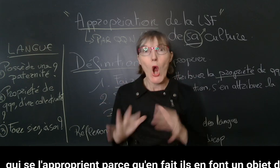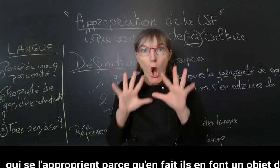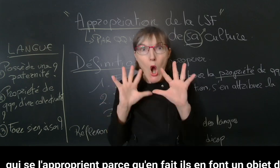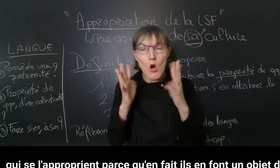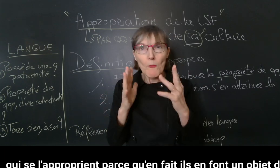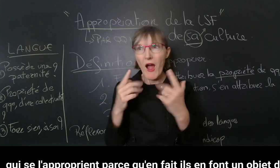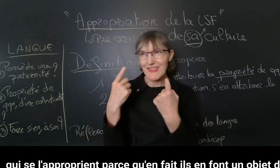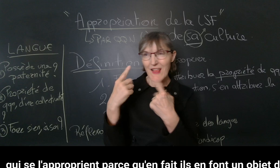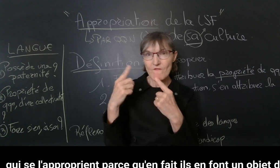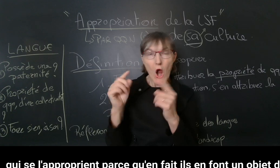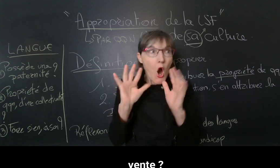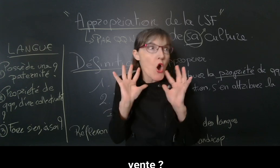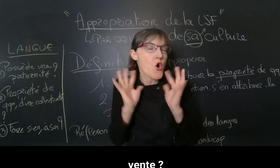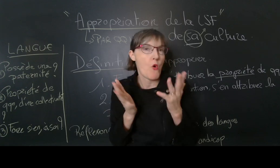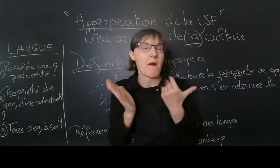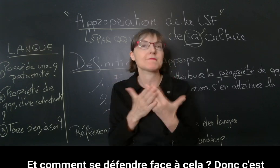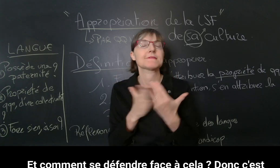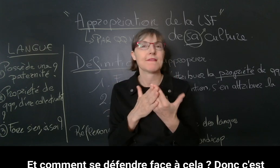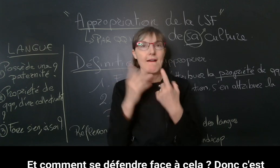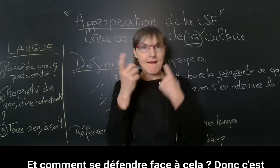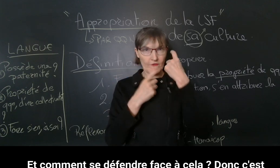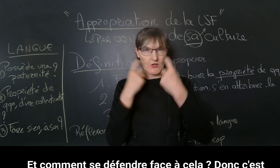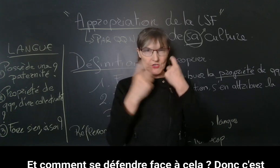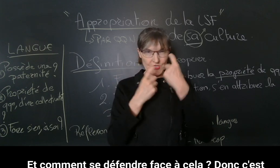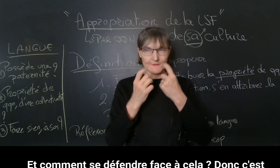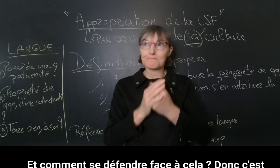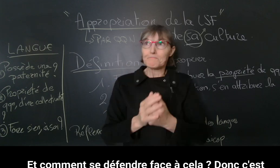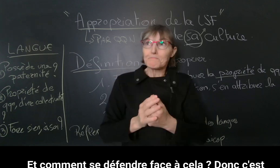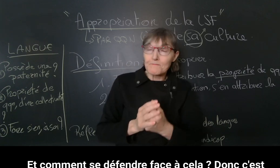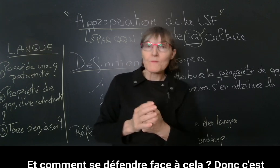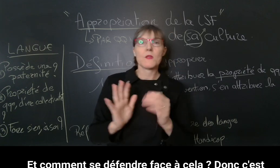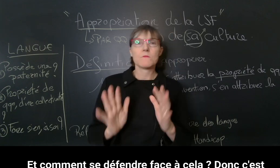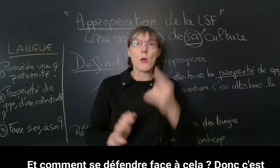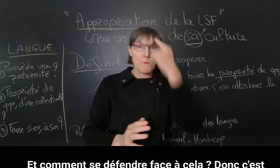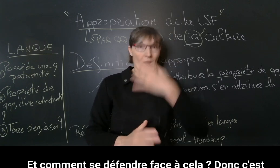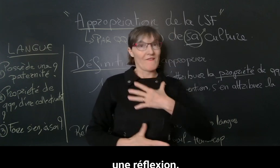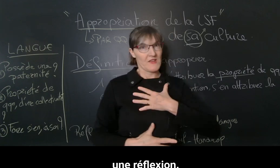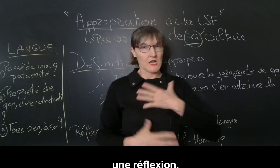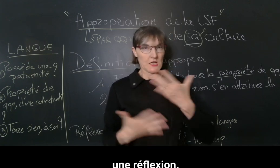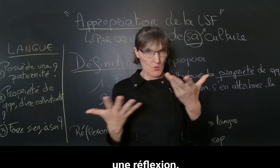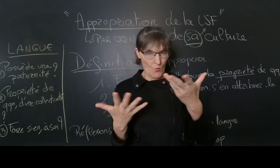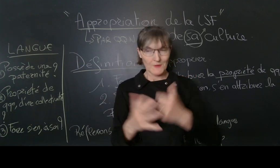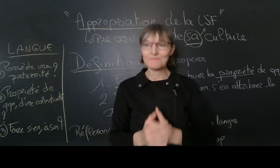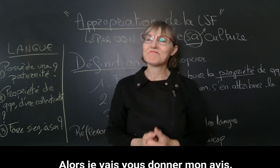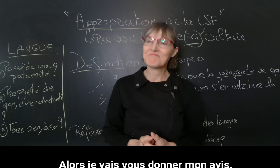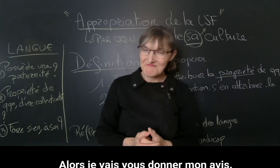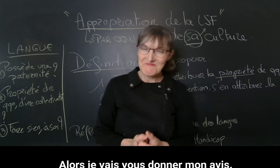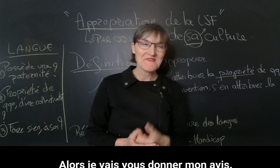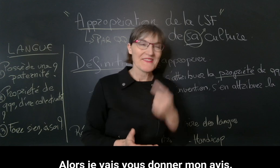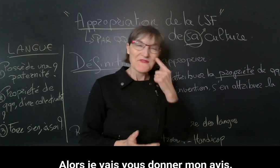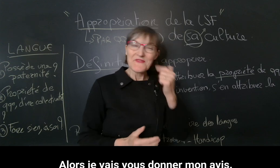'en fait qu'ils en font un objet de vente et comment se défendre face à cela donc c'est une réflexion alors je vais vous donner mon avis